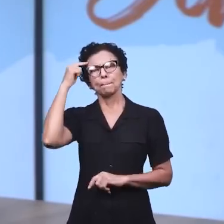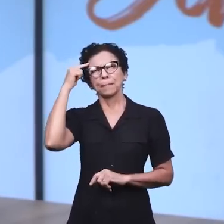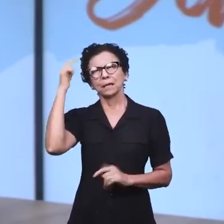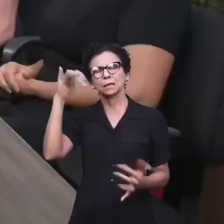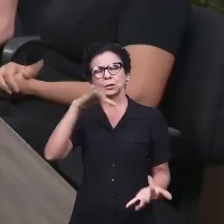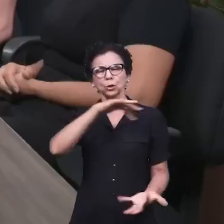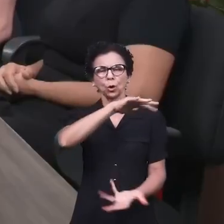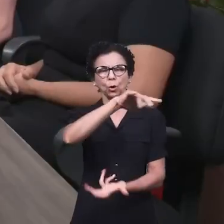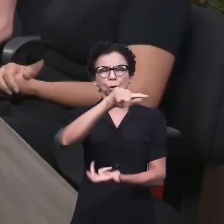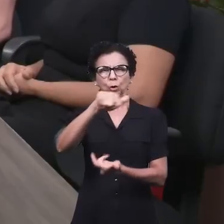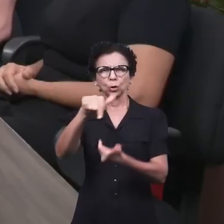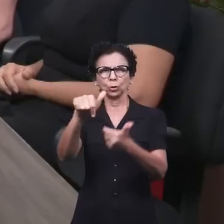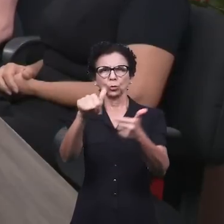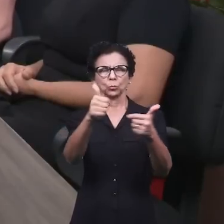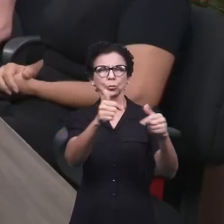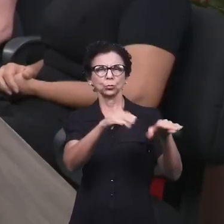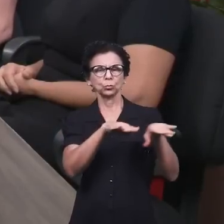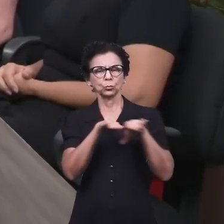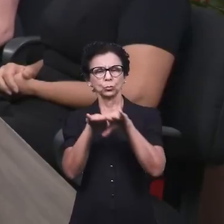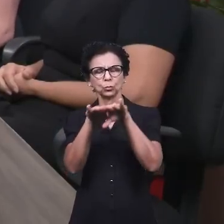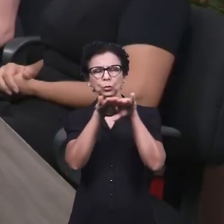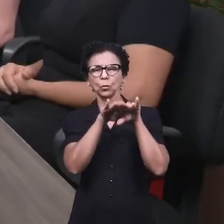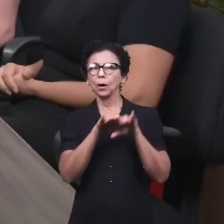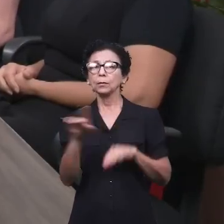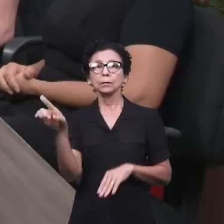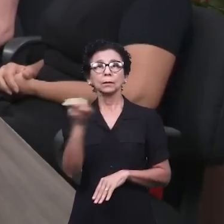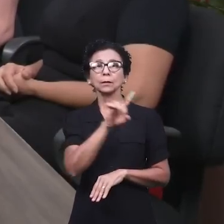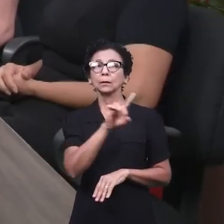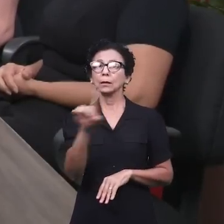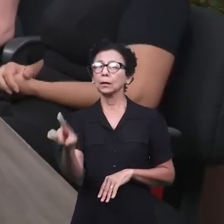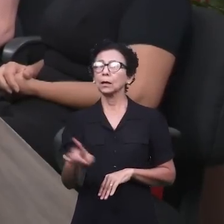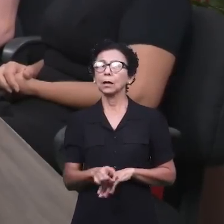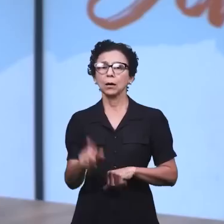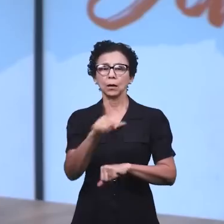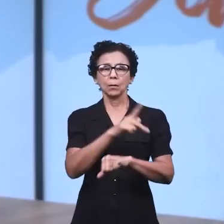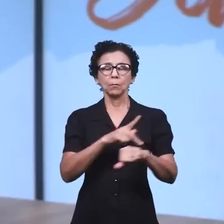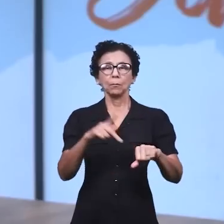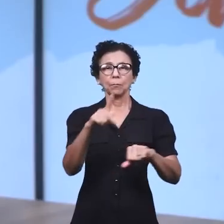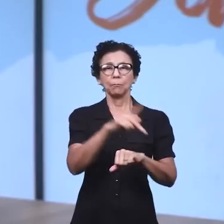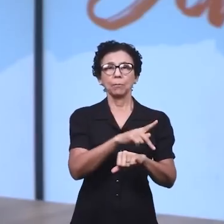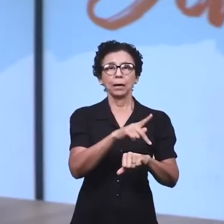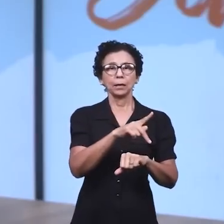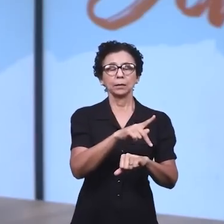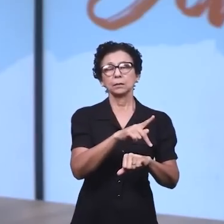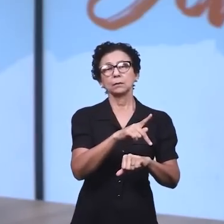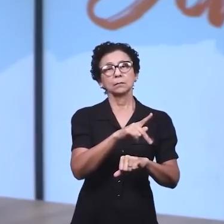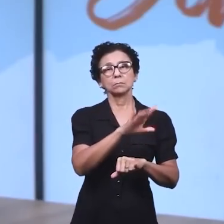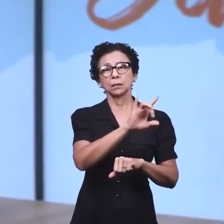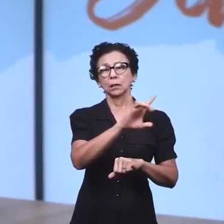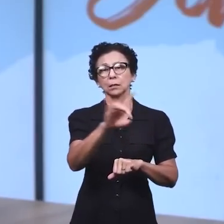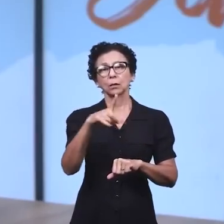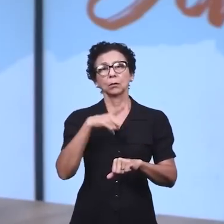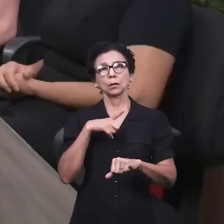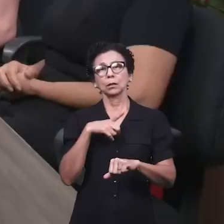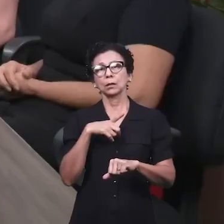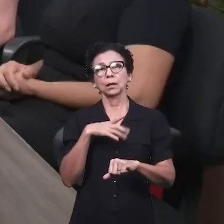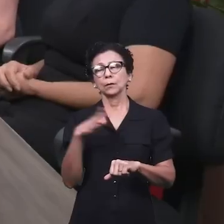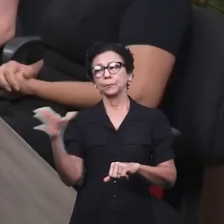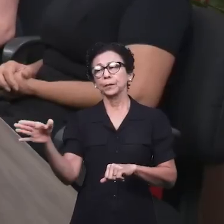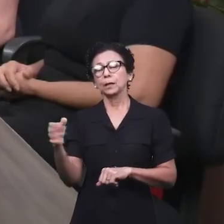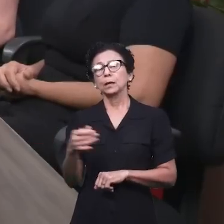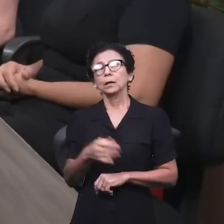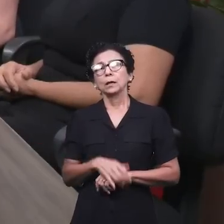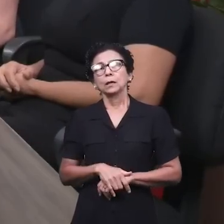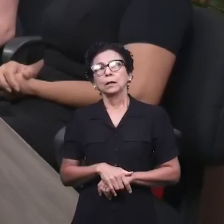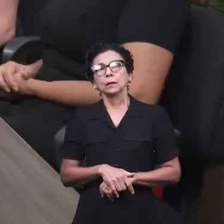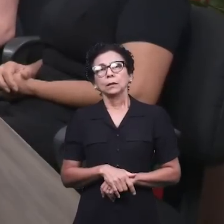né? É unificado. Não, como a língua falada, cada país tem a sua. A Cidinha veio, né, recente de Portugal